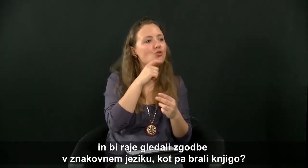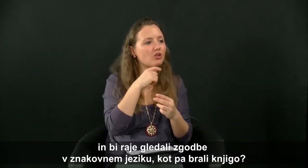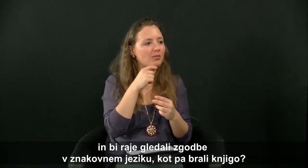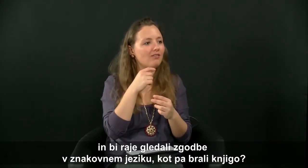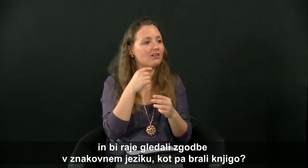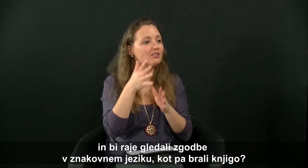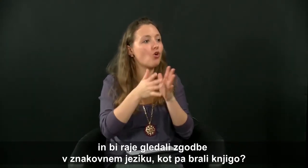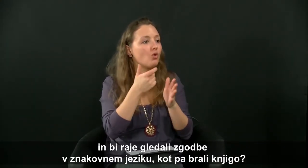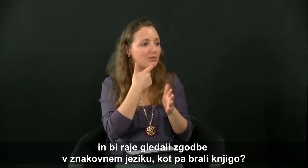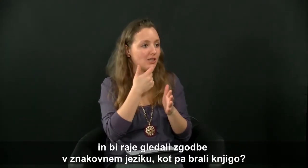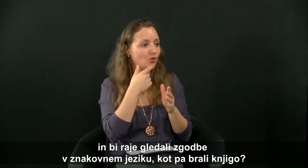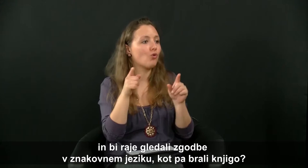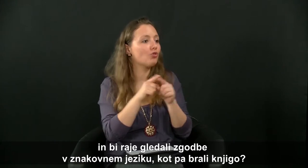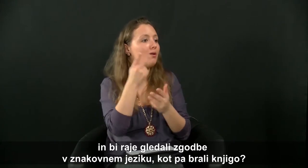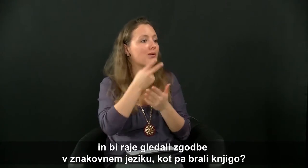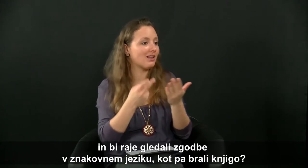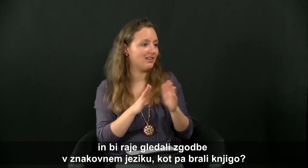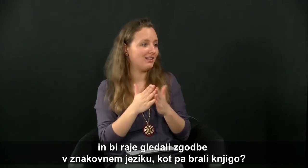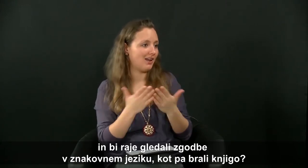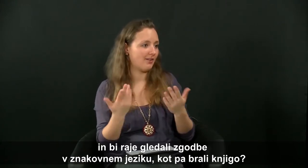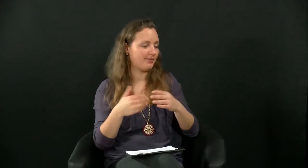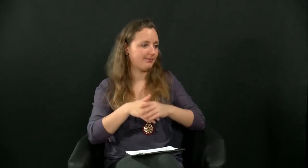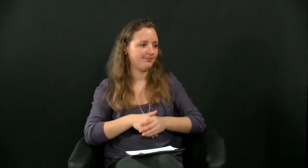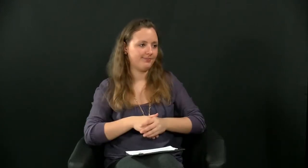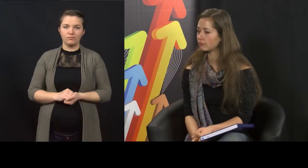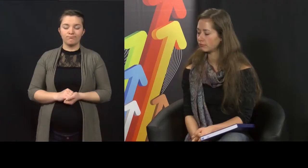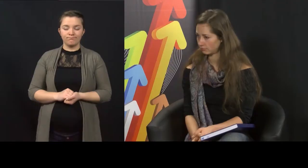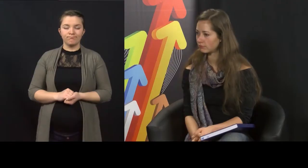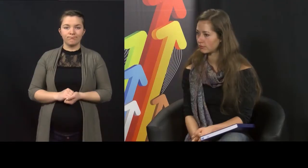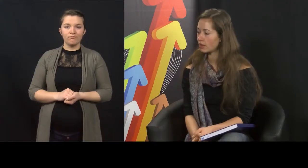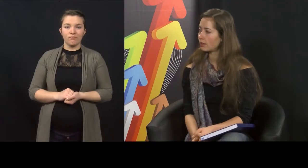spremljati godbe v znakovnem jeziku, kot pa brati knjige.